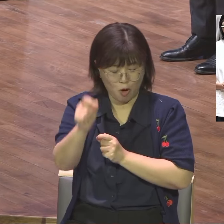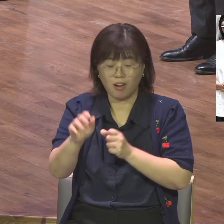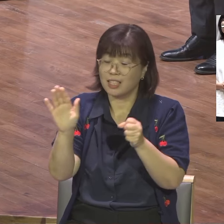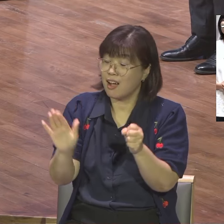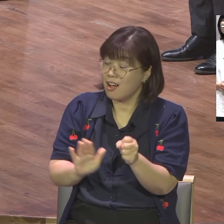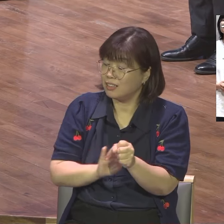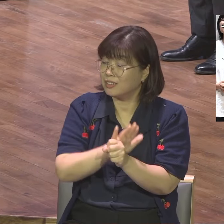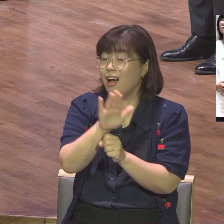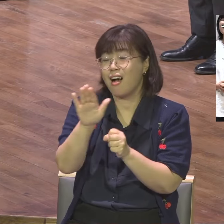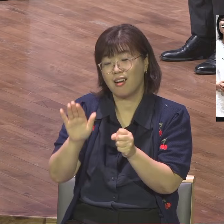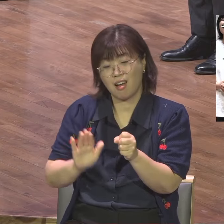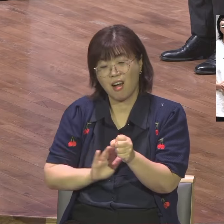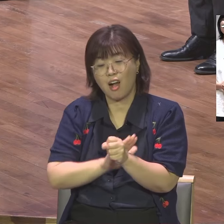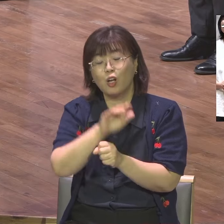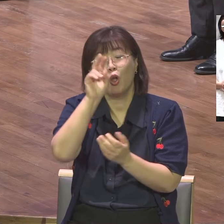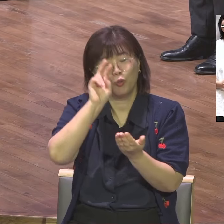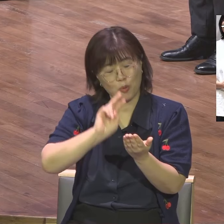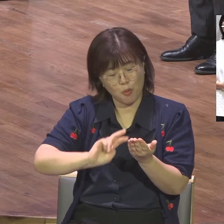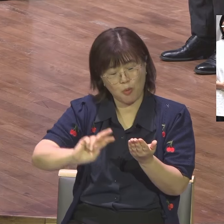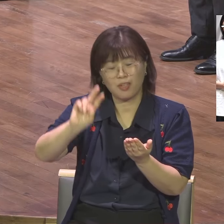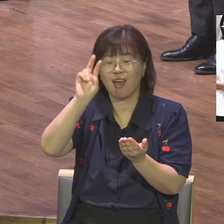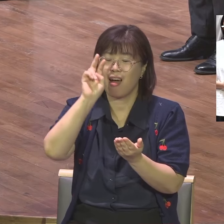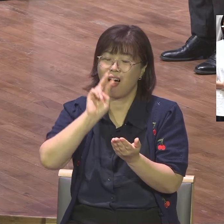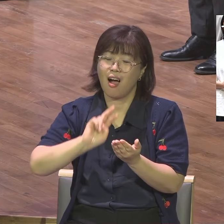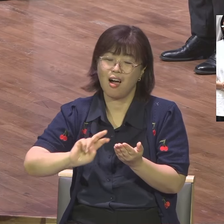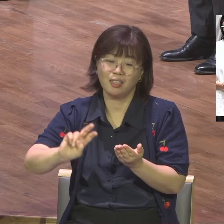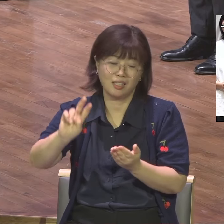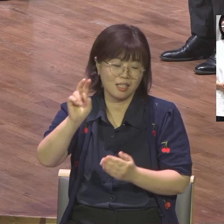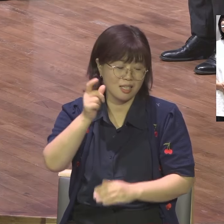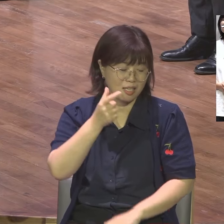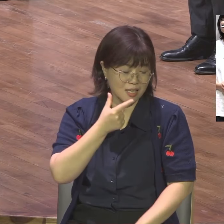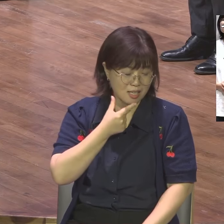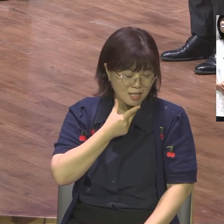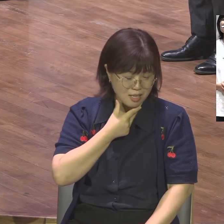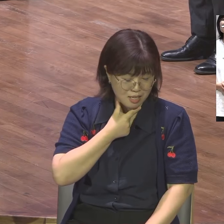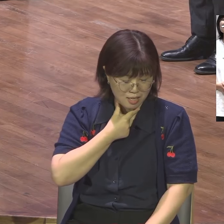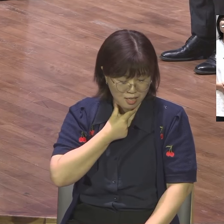담아놓으신 영원한 사랑 노래